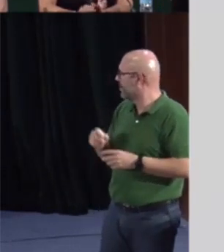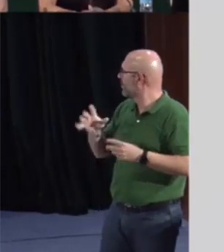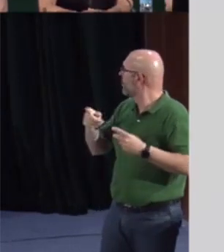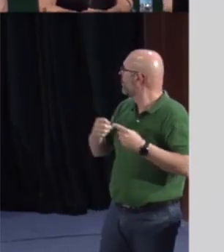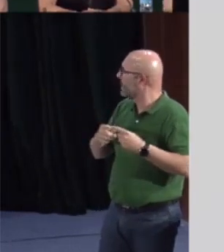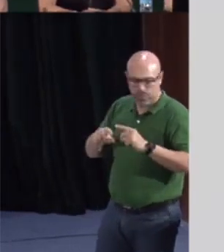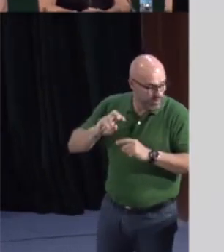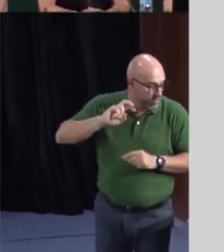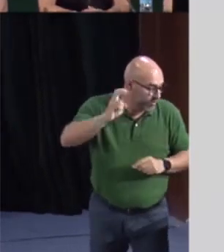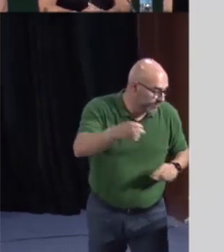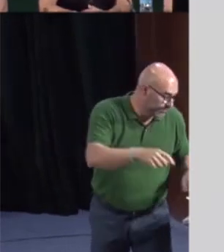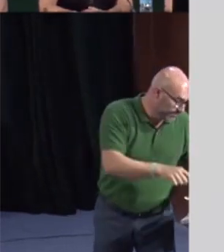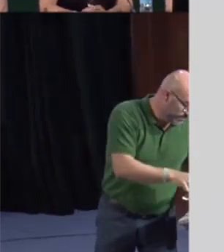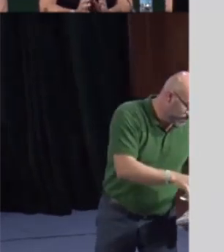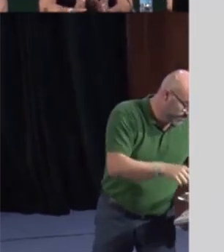una